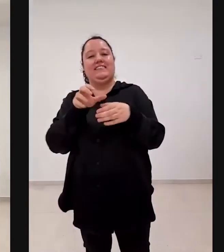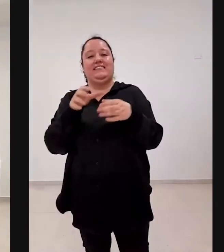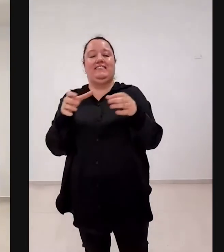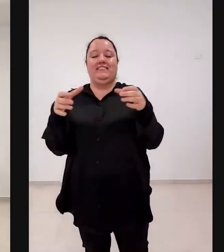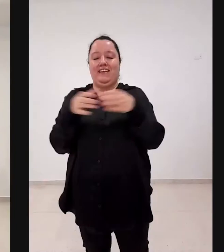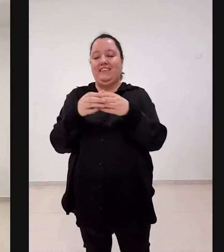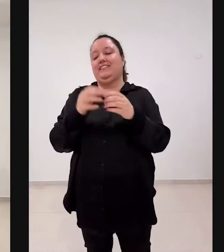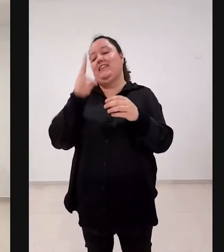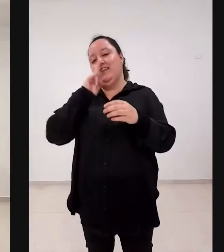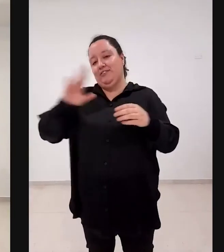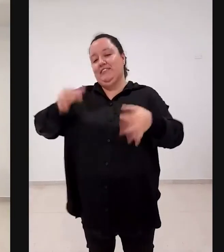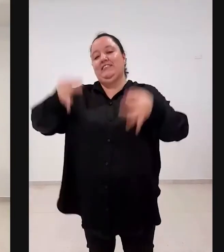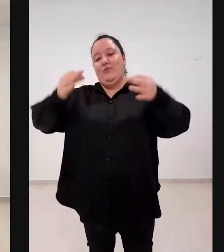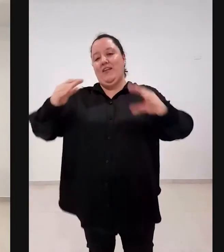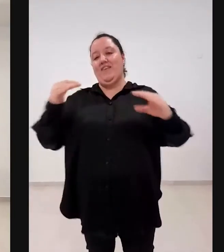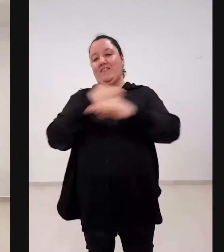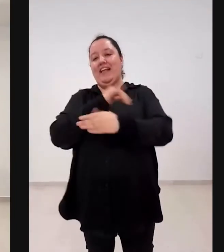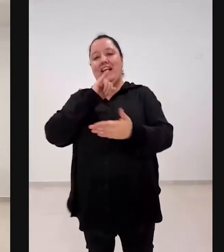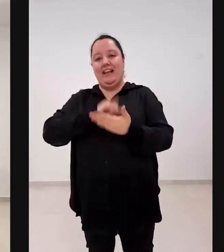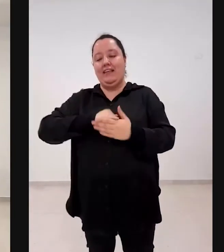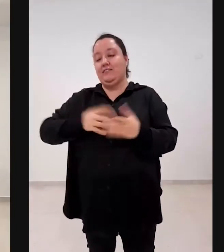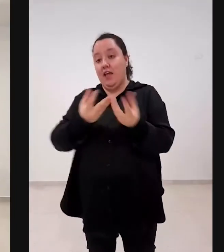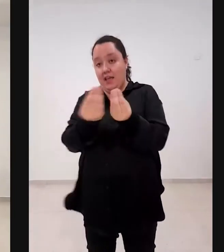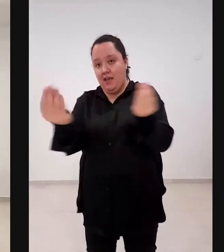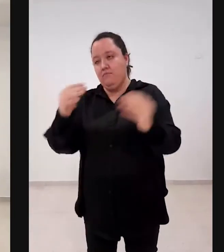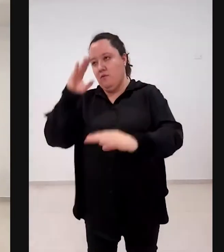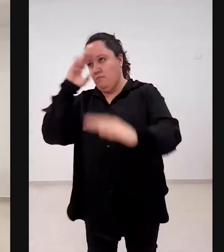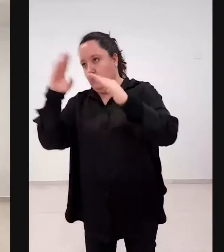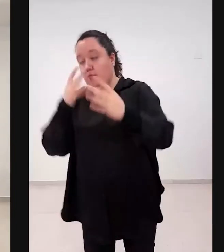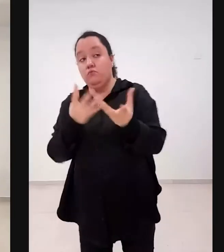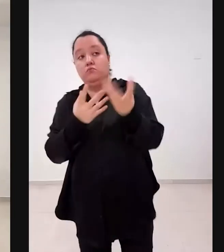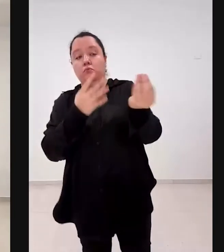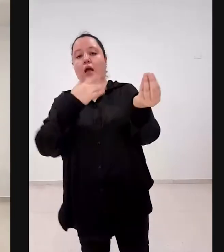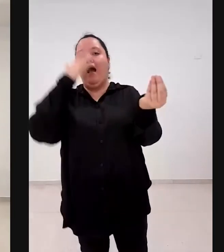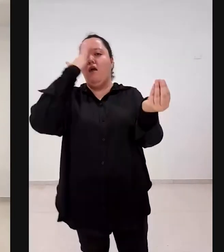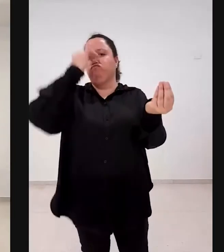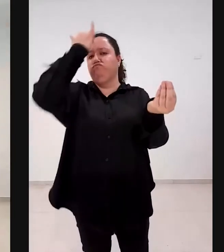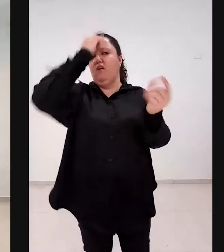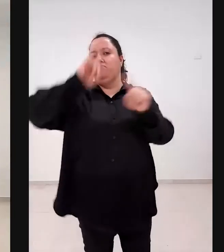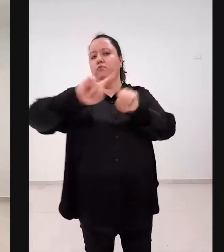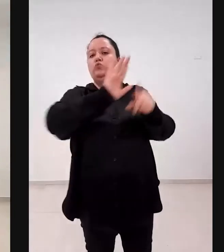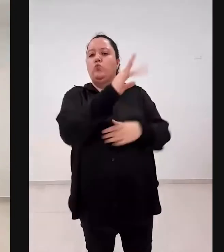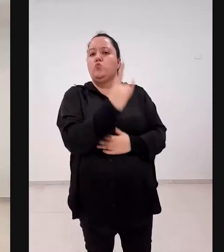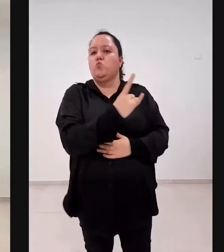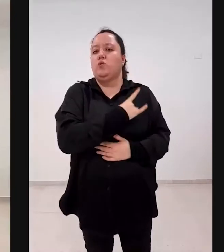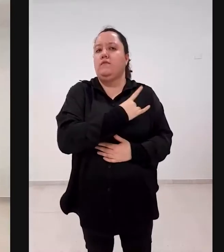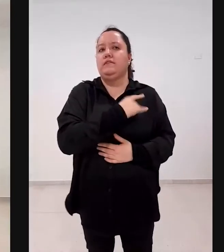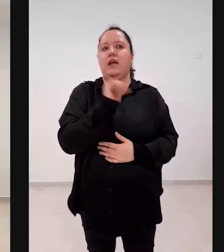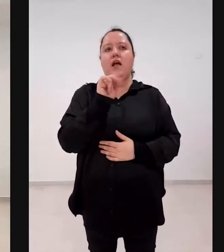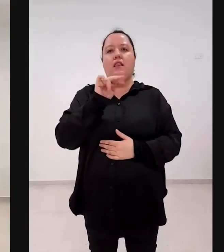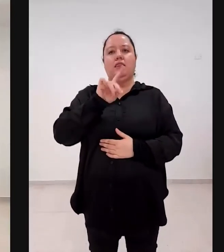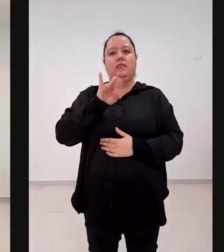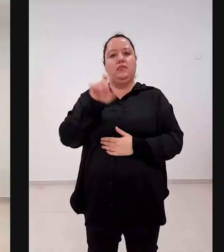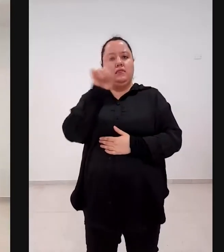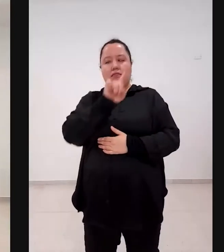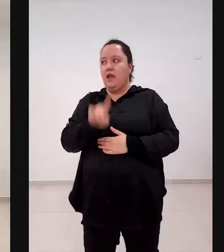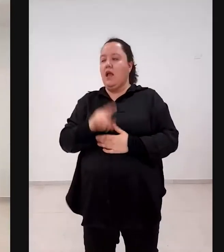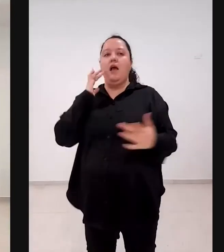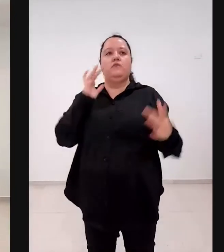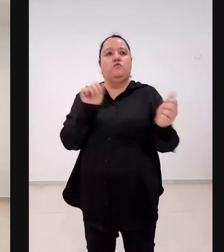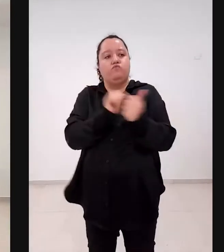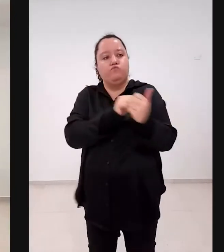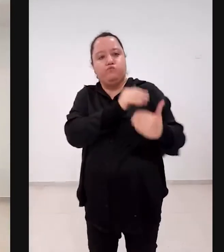y al viaje también un saludo muy especial a la academia que nos acompaña hoy desde la universidad de los andes gracias por acompañarnos